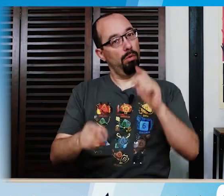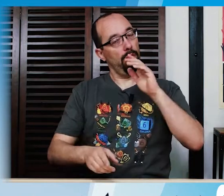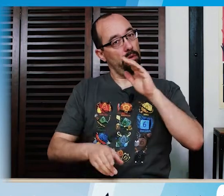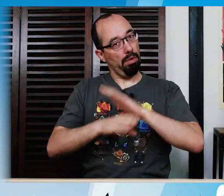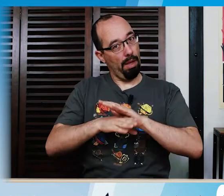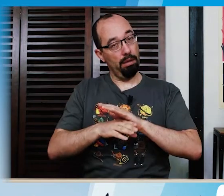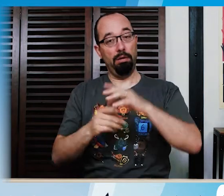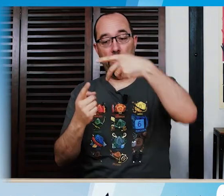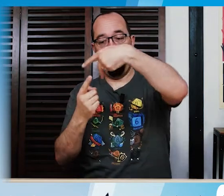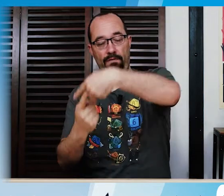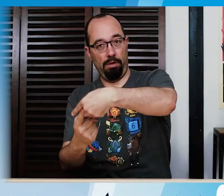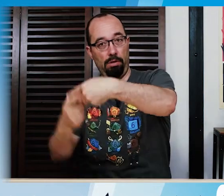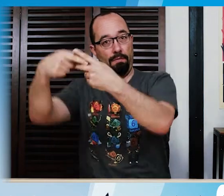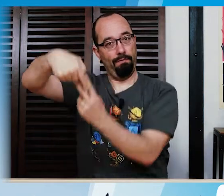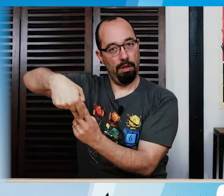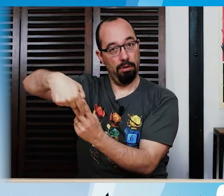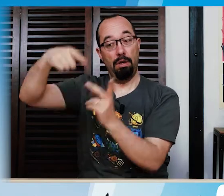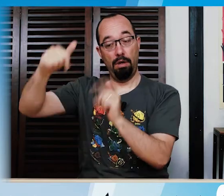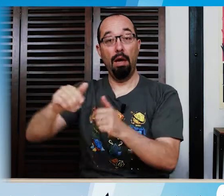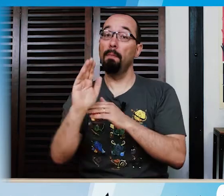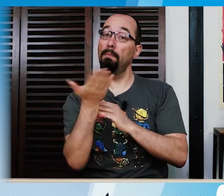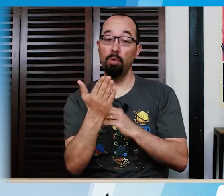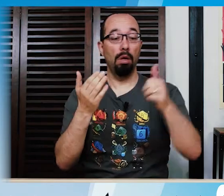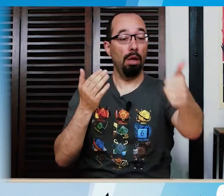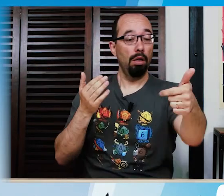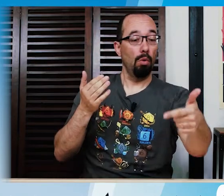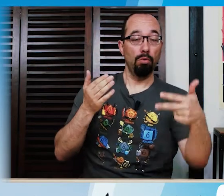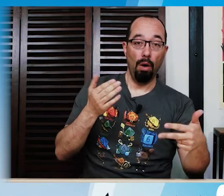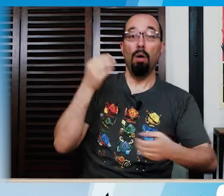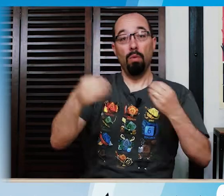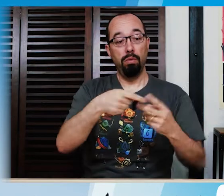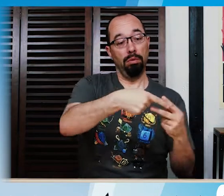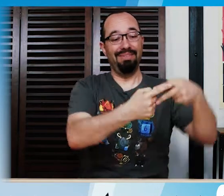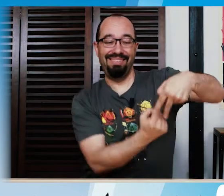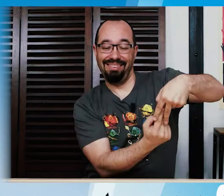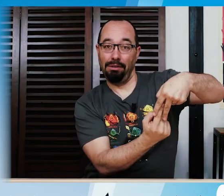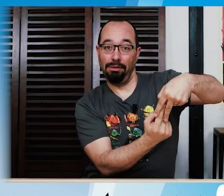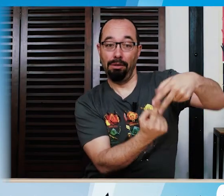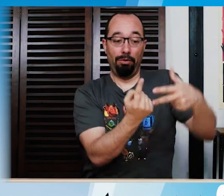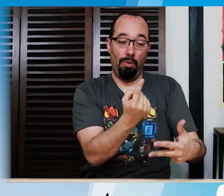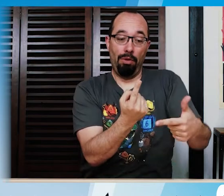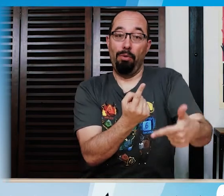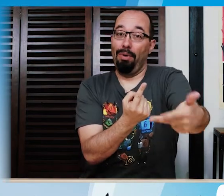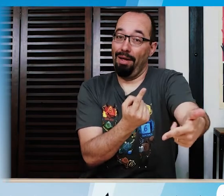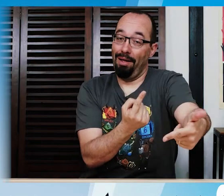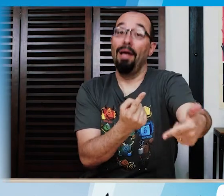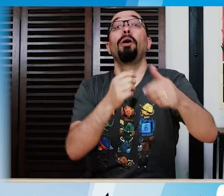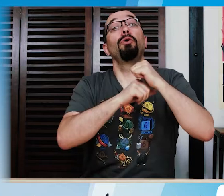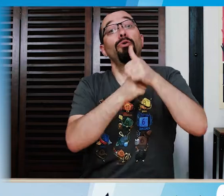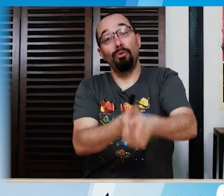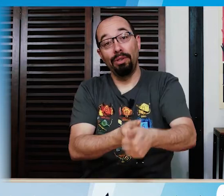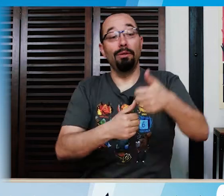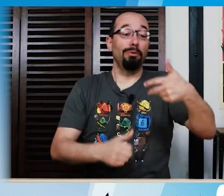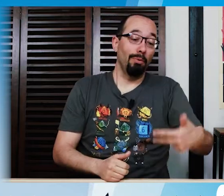de chaque manche, la tuile flèche est posée au centre de la table entre les 2 joueurs. Sa pointe indique le sens dans lequel les